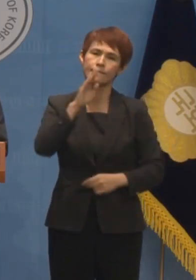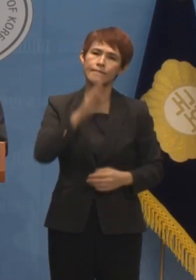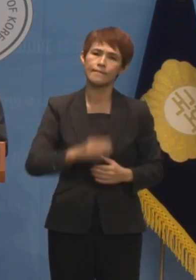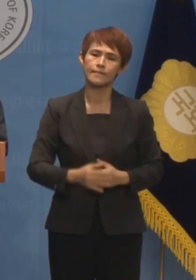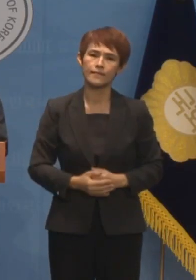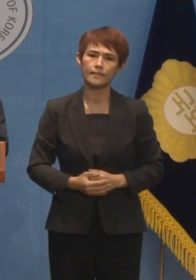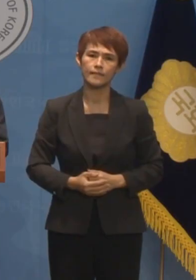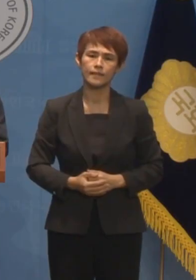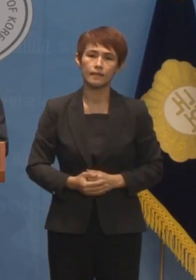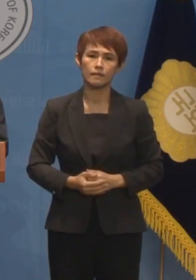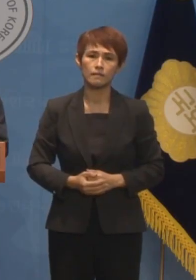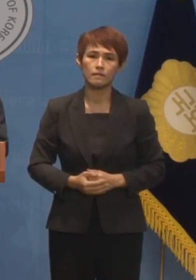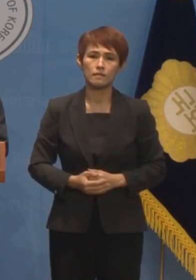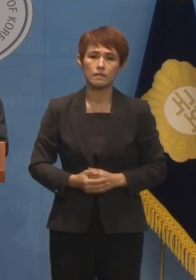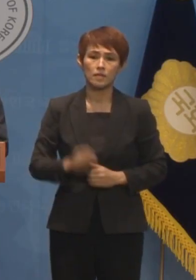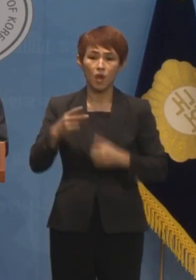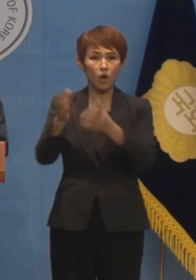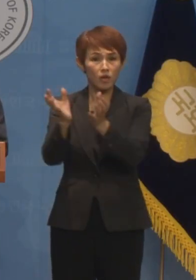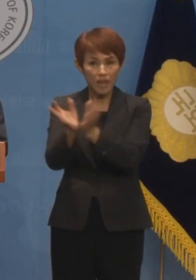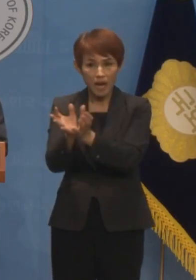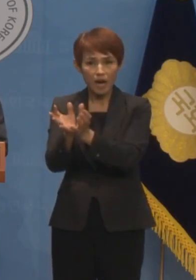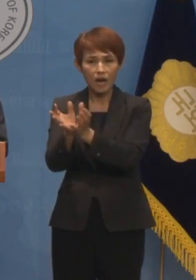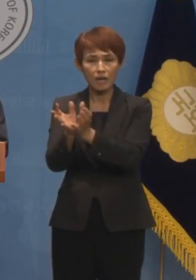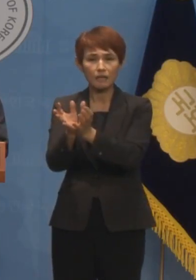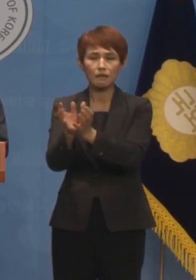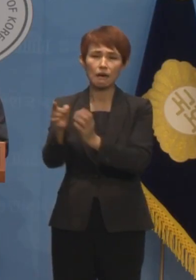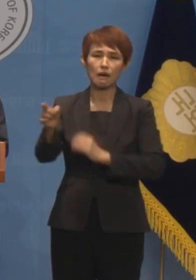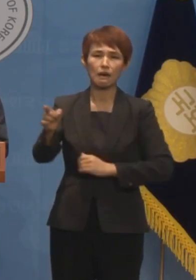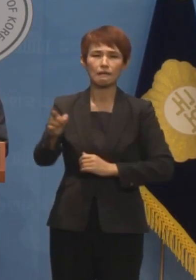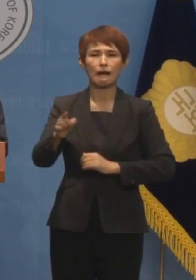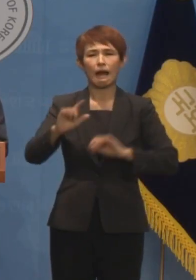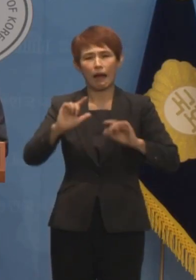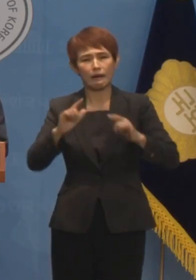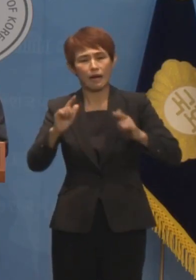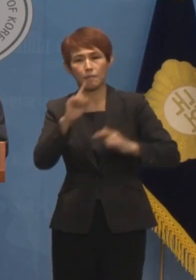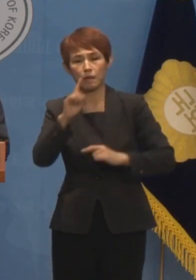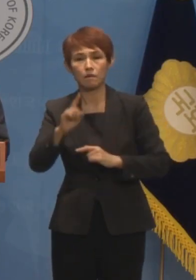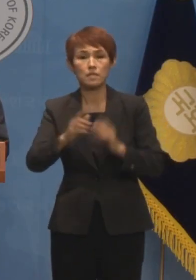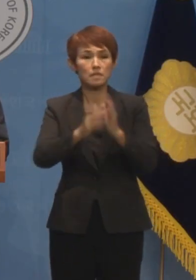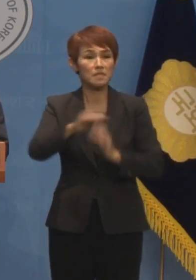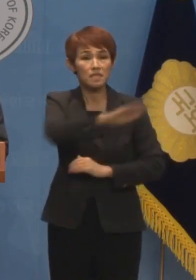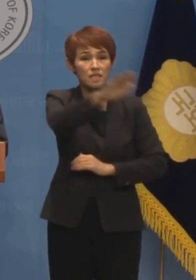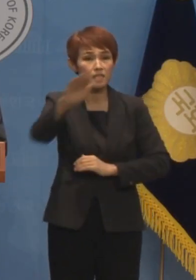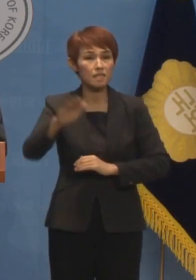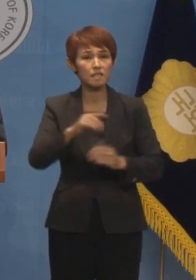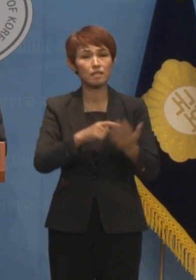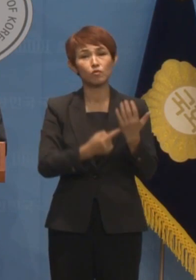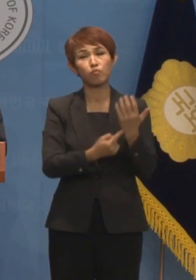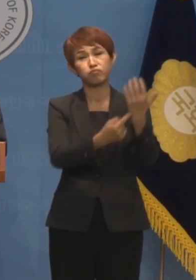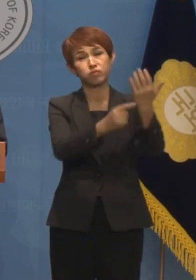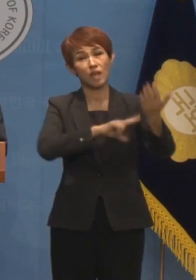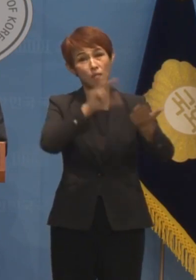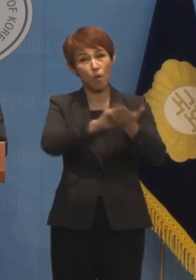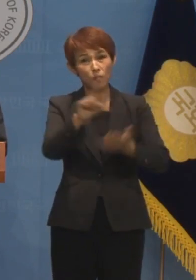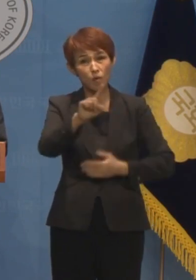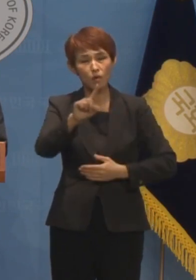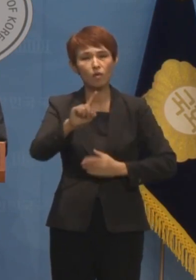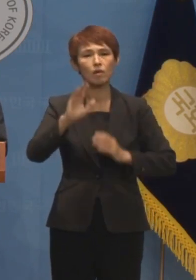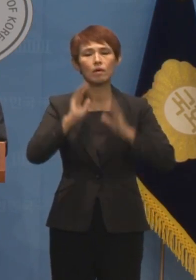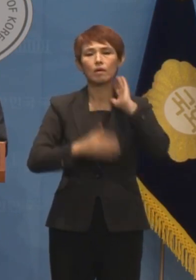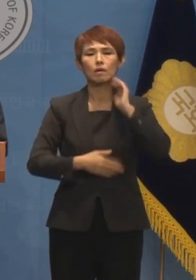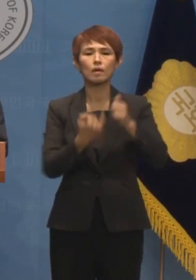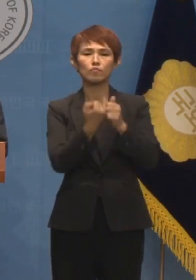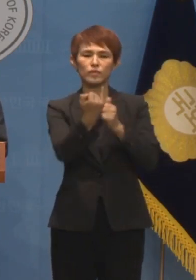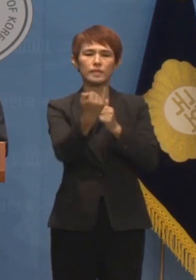있니다 집권여당의 애써 편하기에 바쁜 엊그제 시민들의 촛불 제목도 바로 김건희